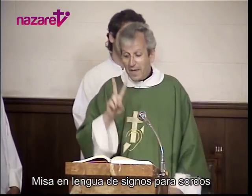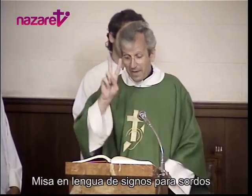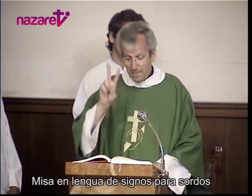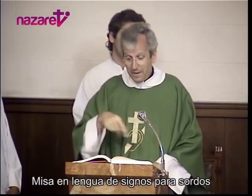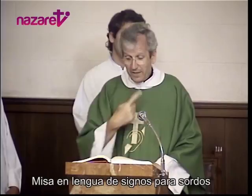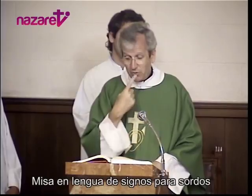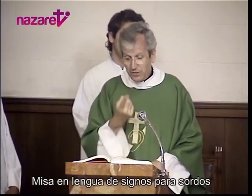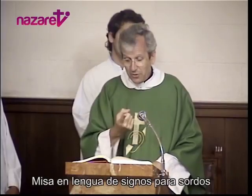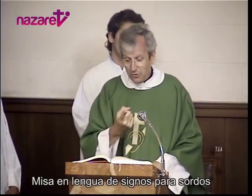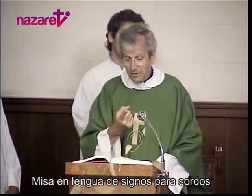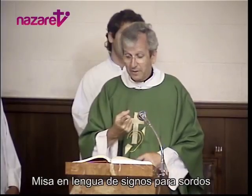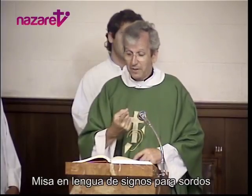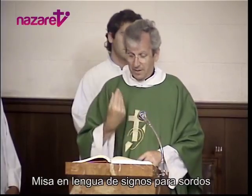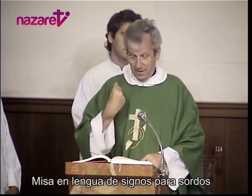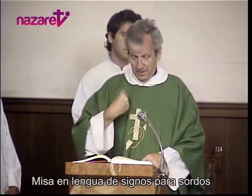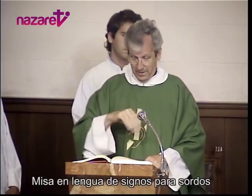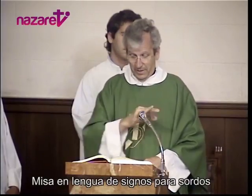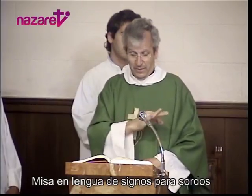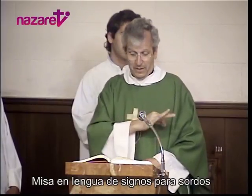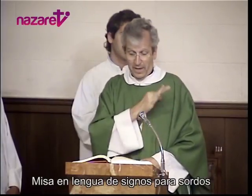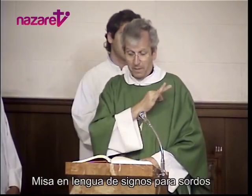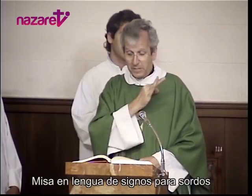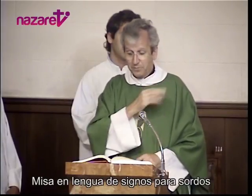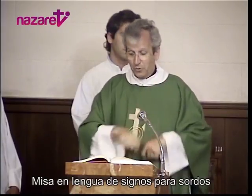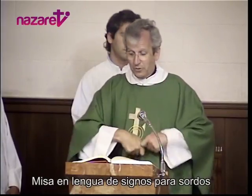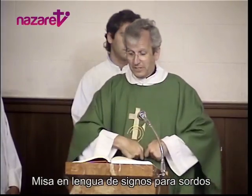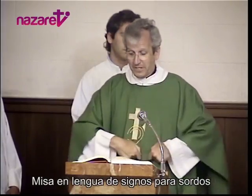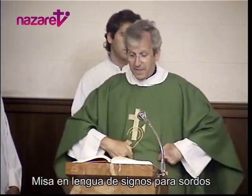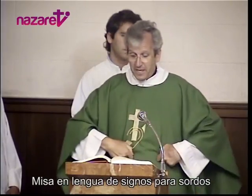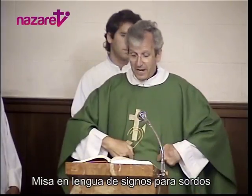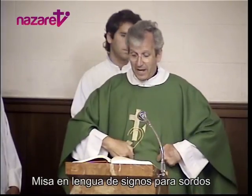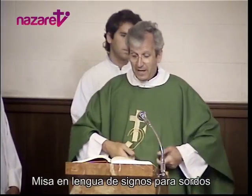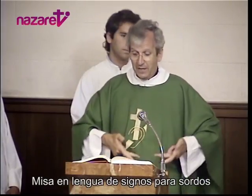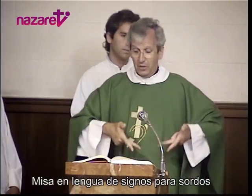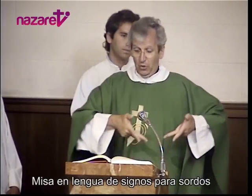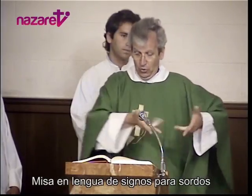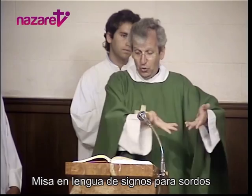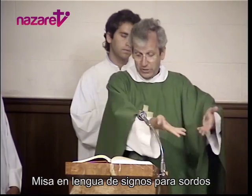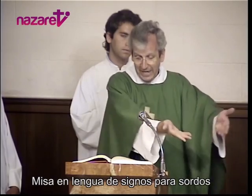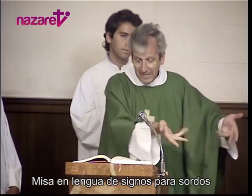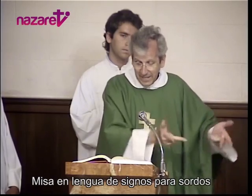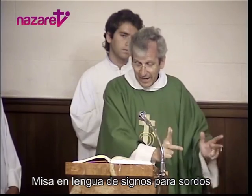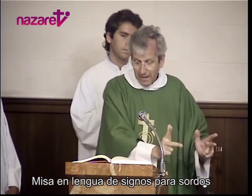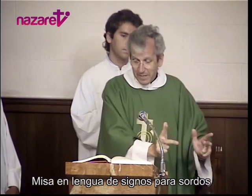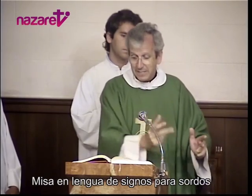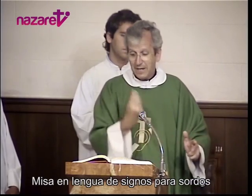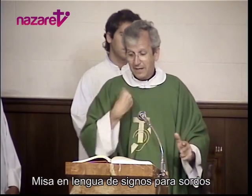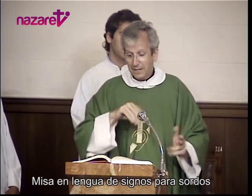En verdad os digo que él mismo se ceñirá, los hará sentar a la mesa